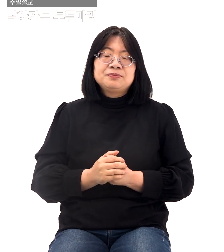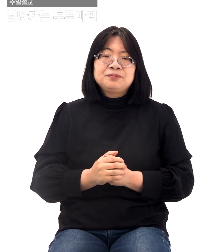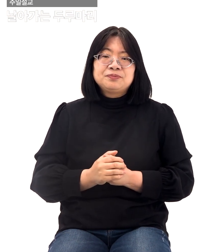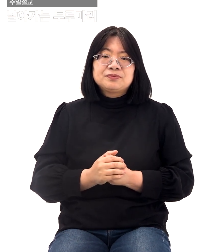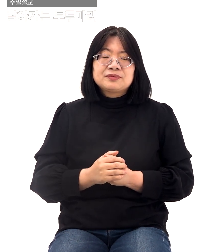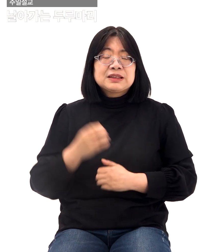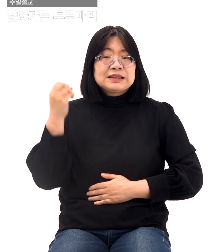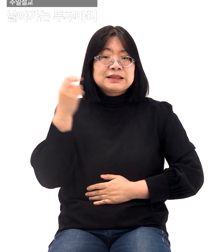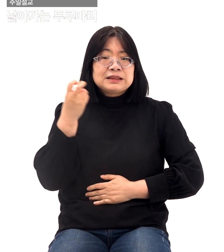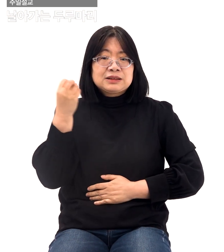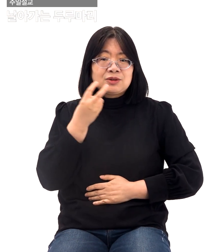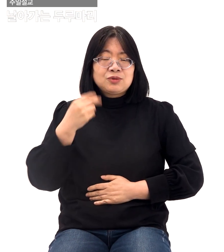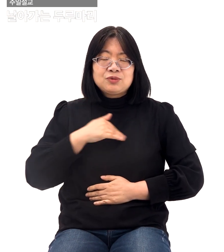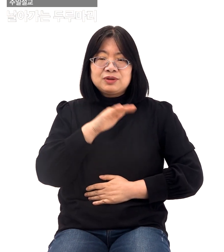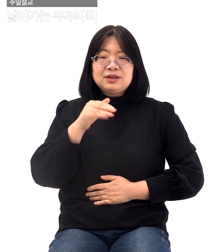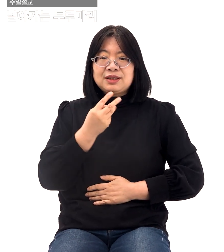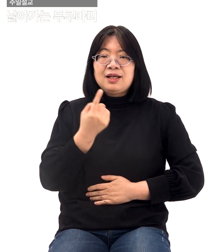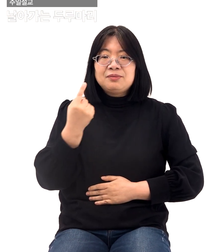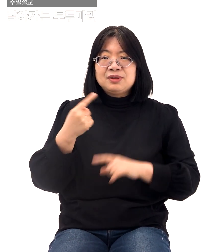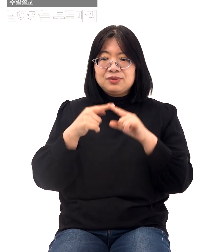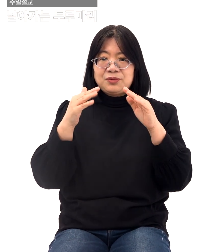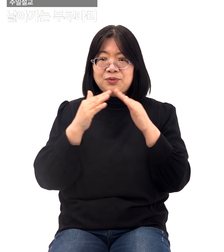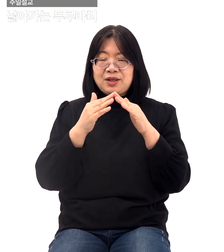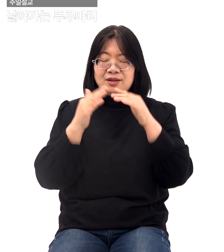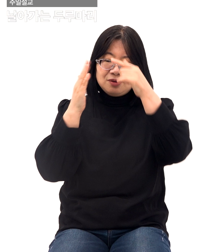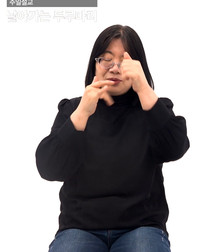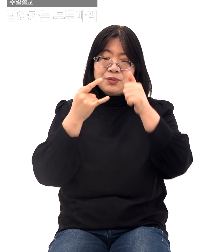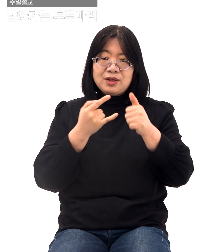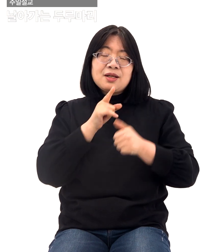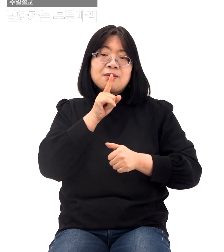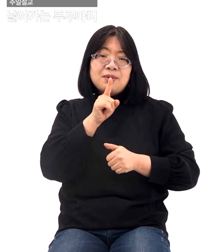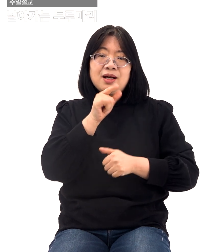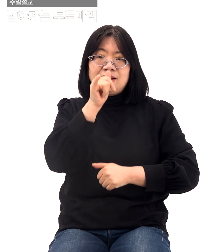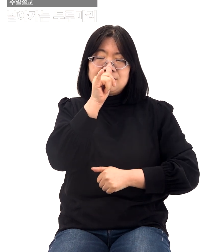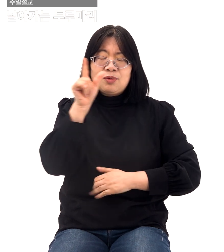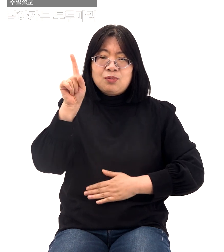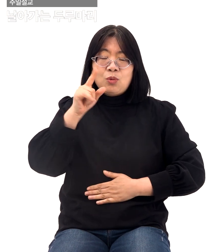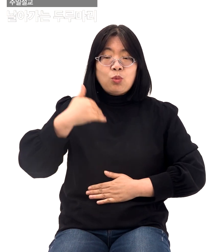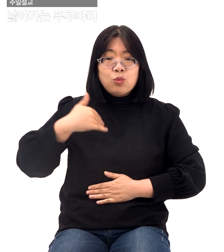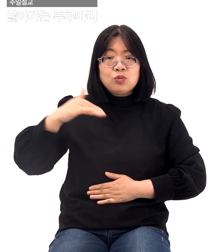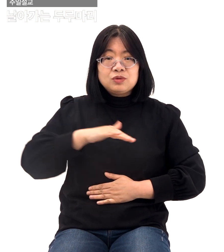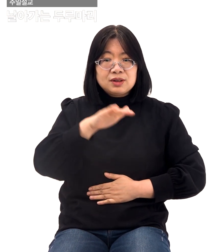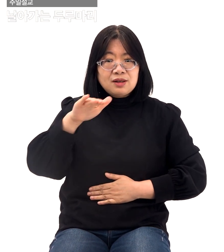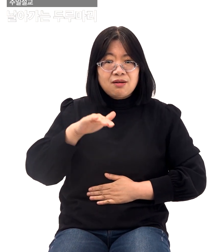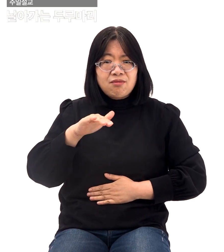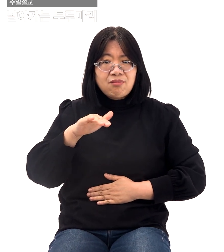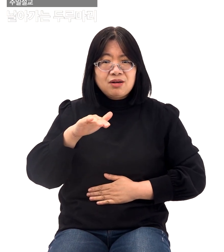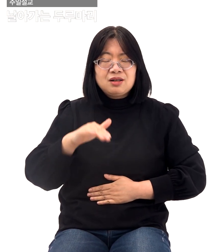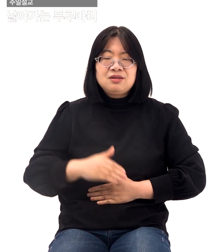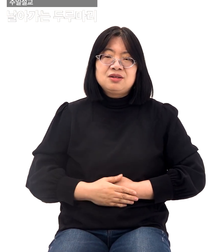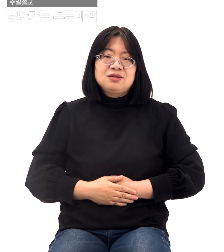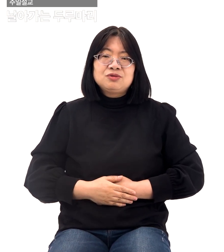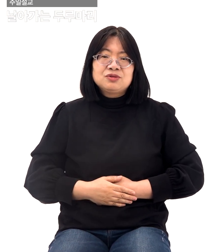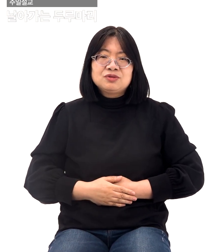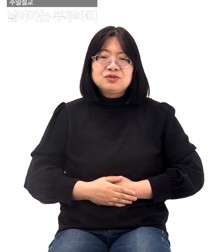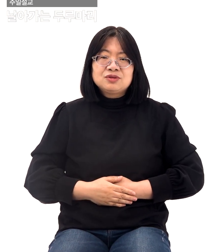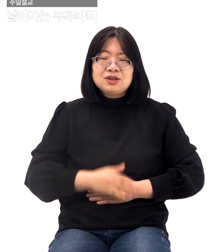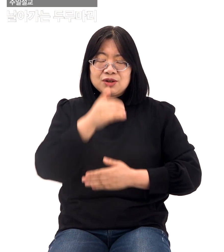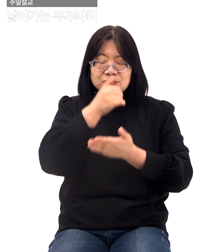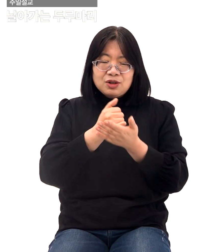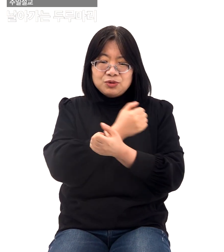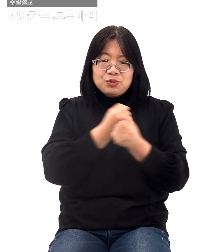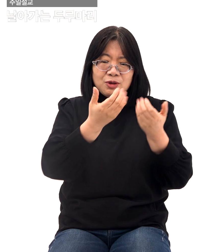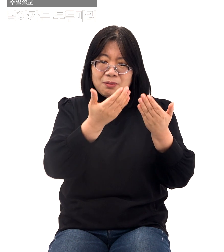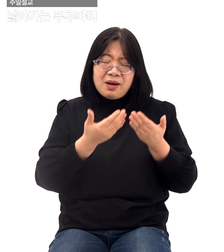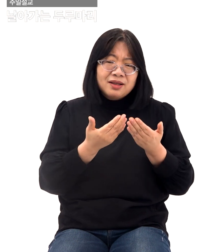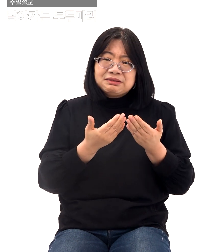늘 자주 우리 삼일교회 성도들에게 제가 그런 말씀을 드리죠. 우리는 여지가 없는 죄인이다.